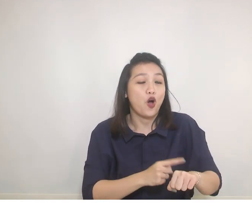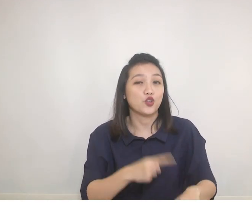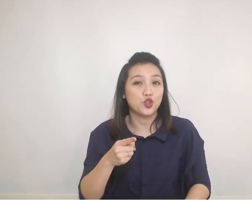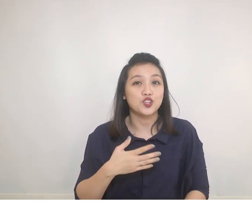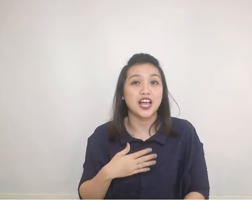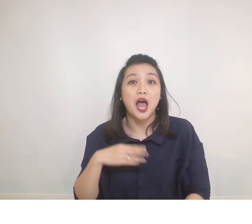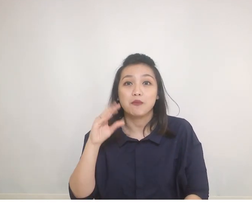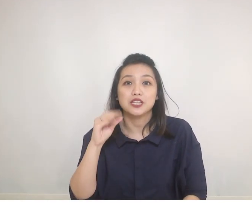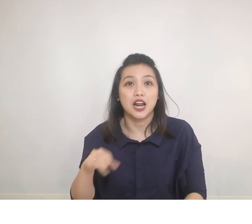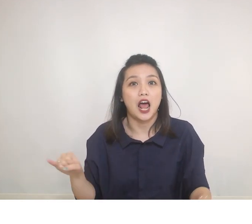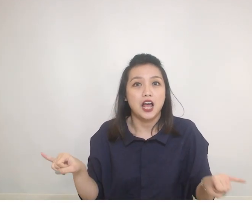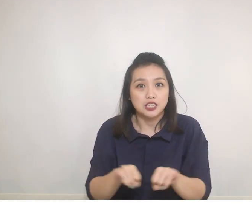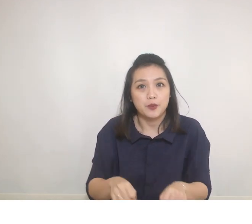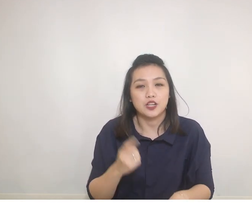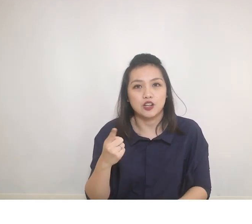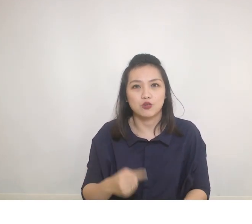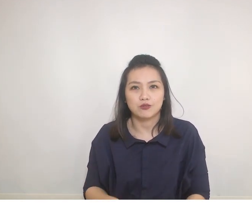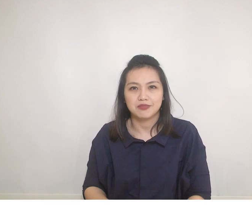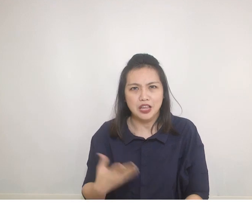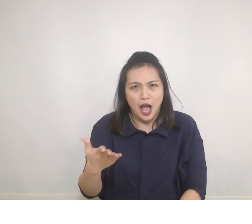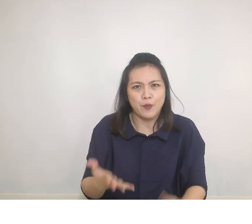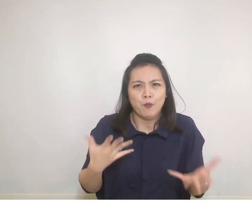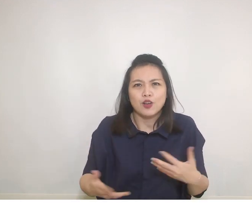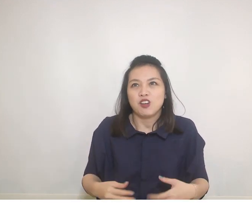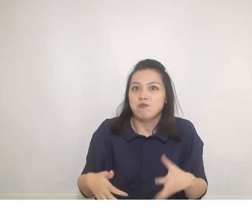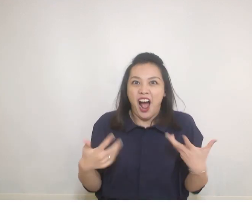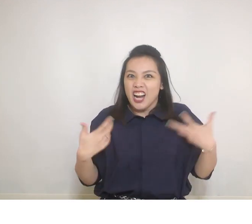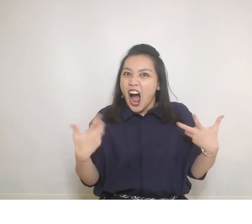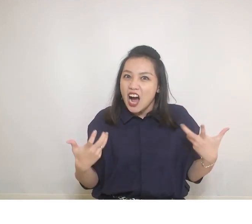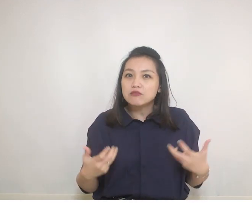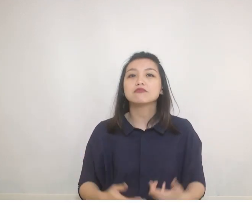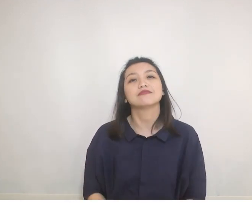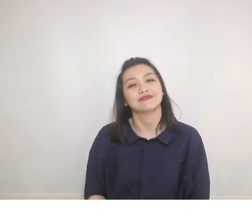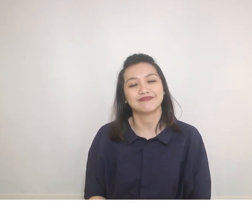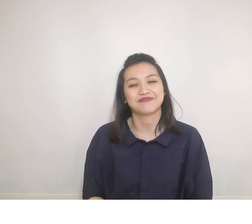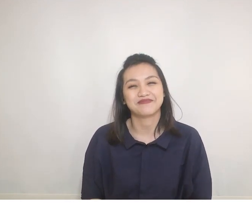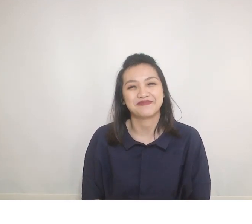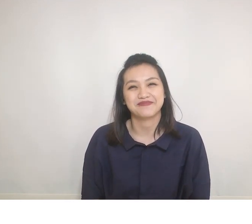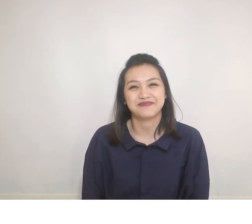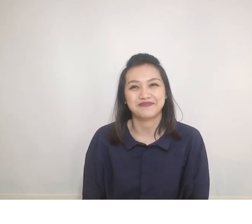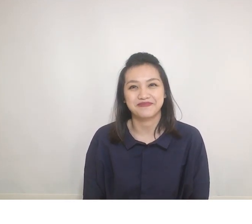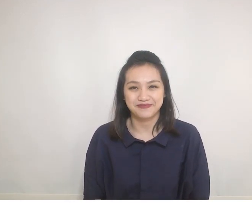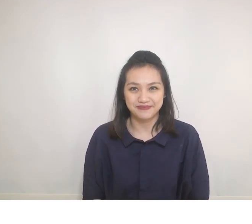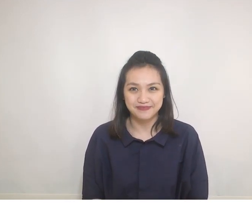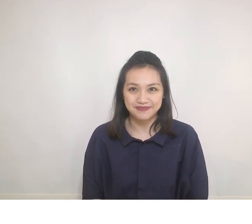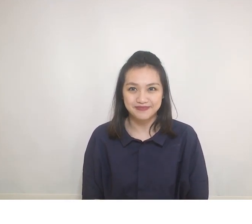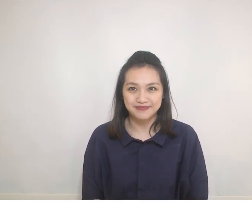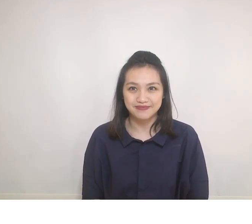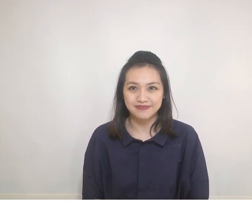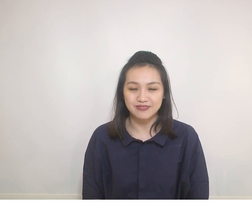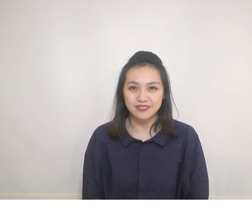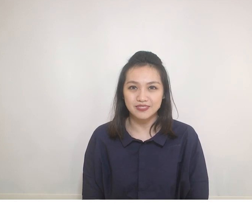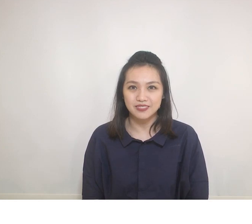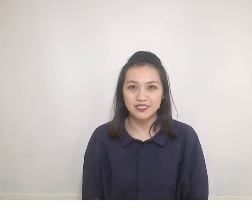kalau misalnya Cegers... Suami dan istri tidak ada kesepakatan dalam membuat keputusan, sebaiknya Anda datang